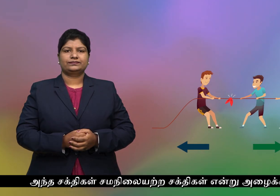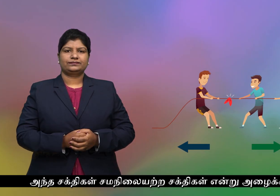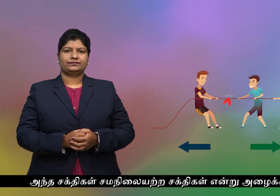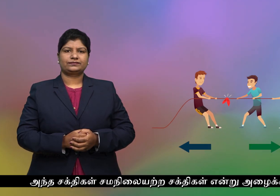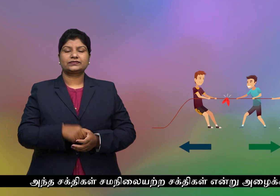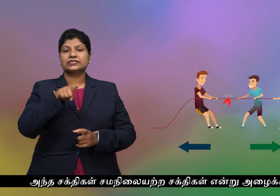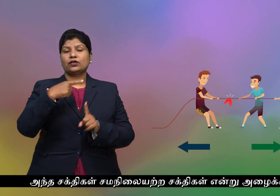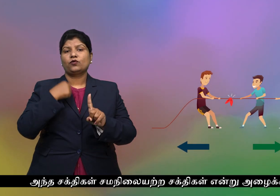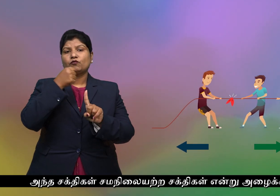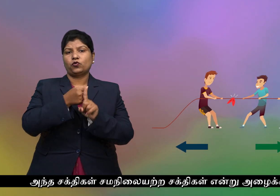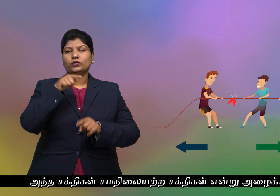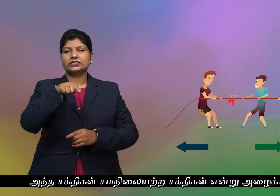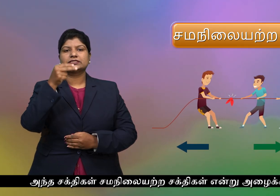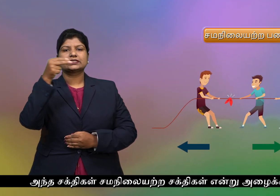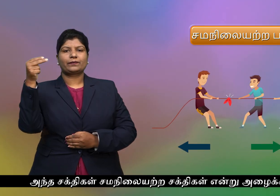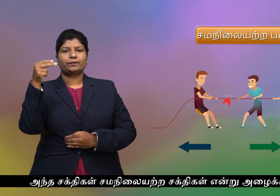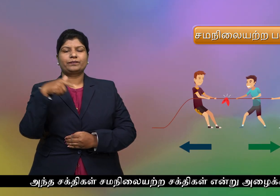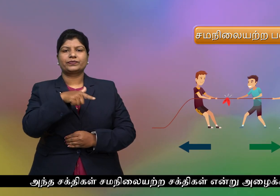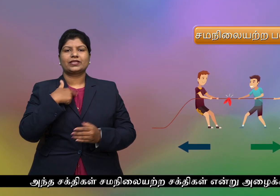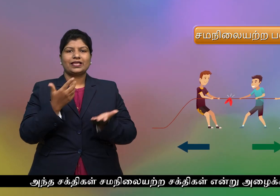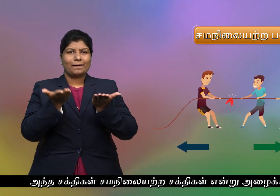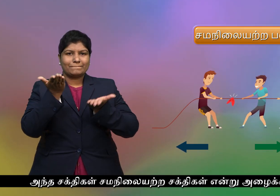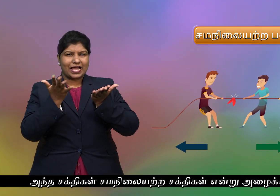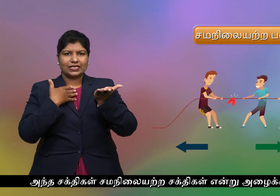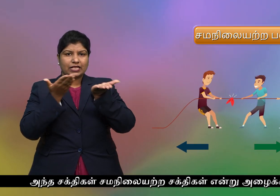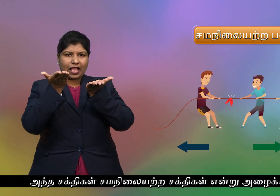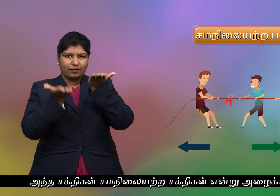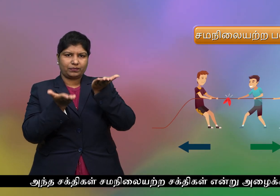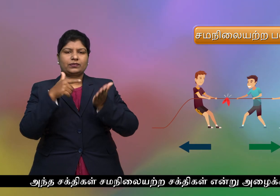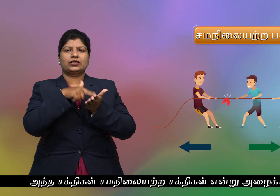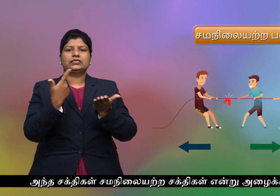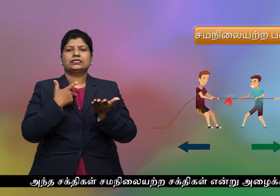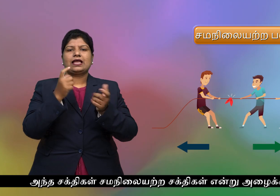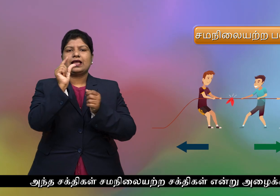இந்த விசைகள் சமநிலையற்ற விசைகள் என்று அழைக்கப்படுகின்றன.